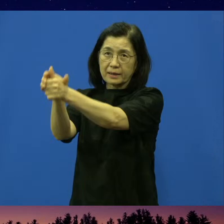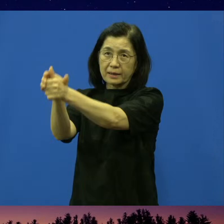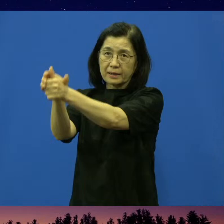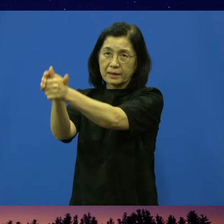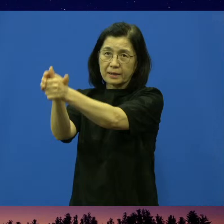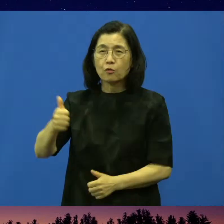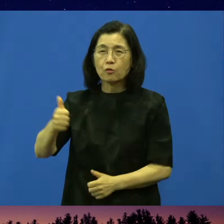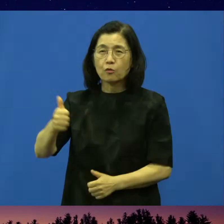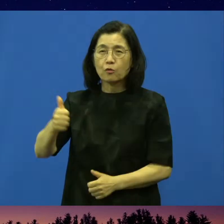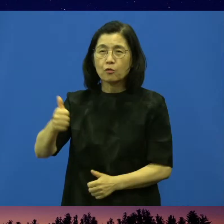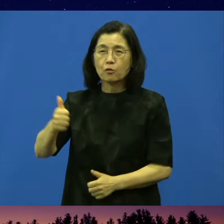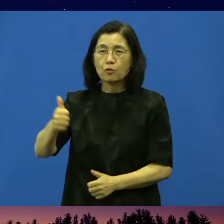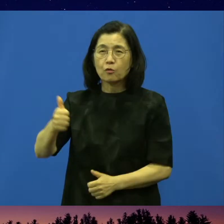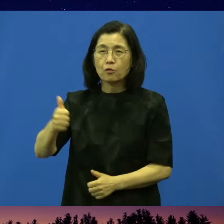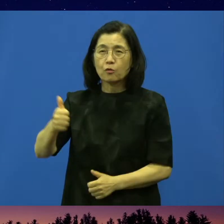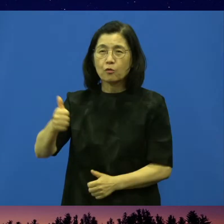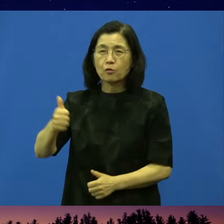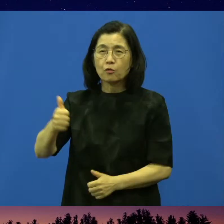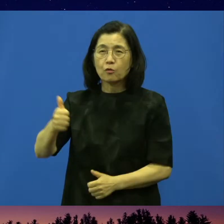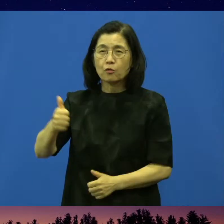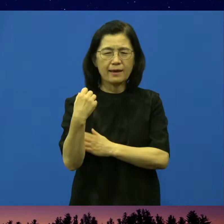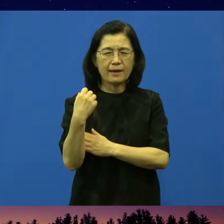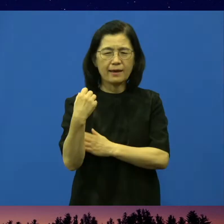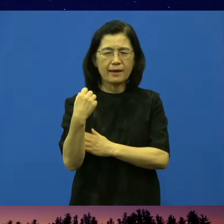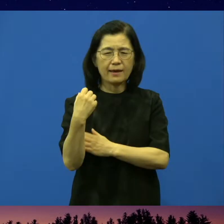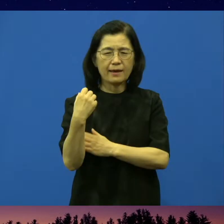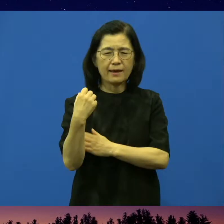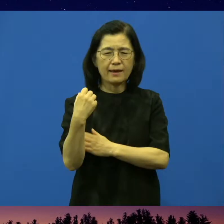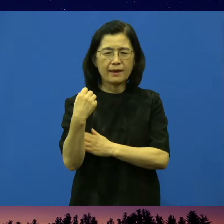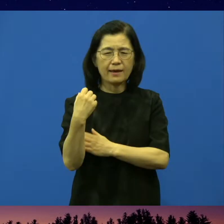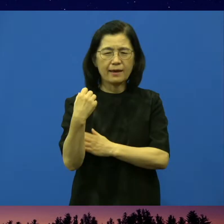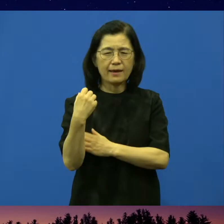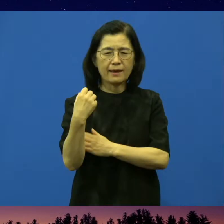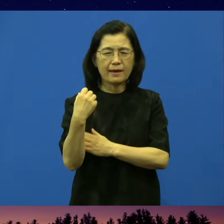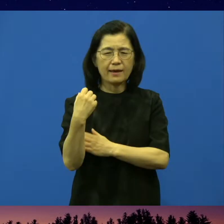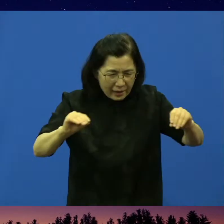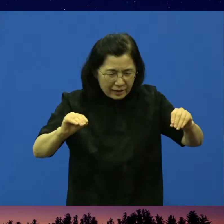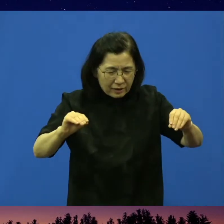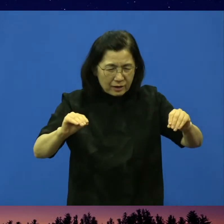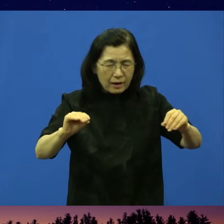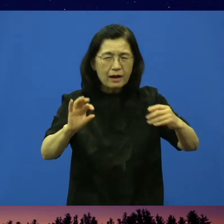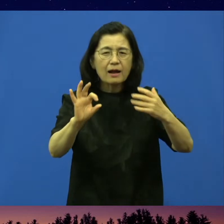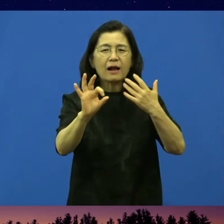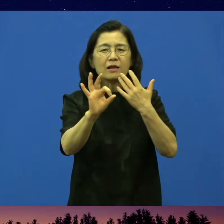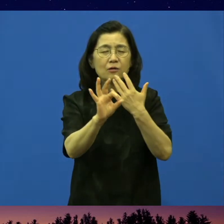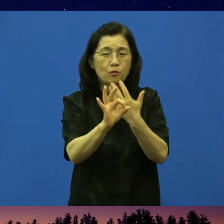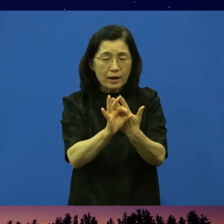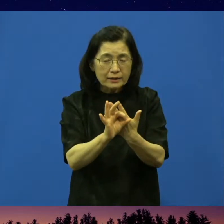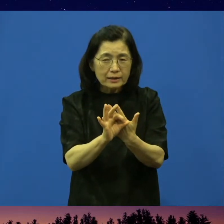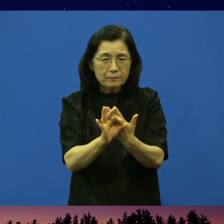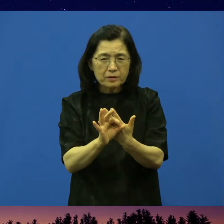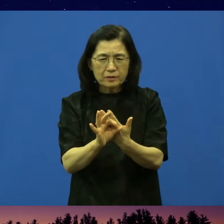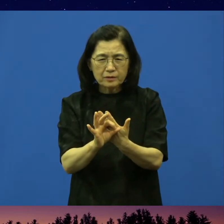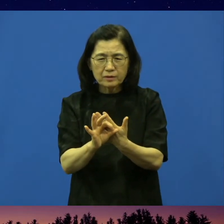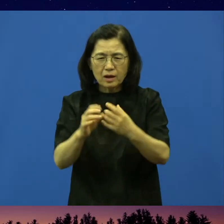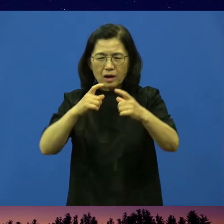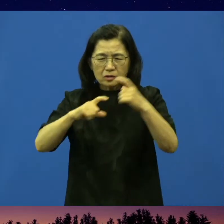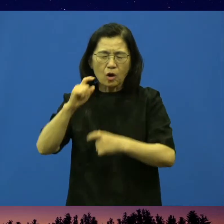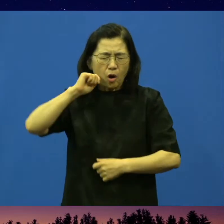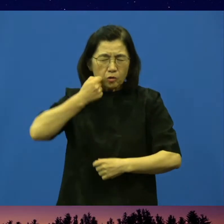좀 더 내 힘으로 무엇인가 확실한 것을 붙잡으려고 하면 내 인생에는 끊임없이 시험거리가 닥치게